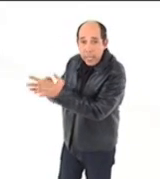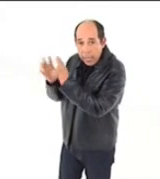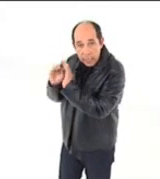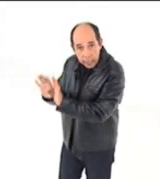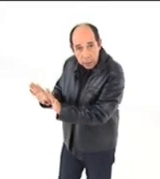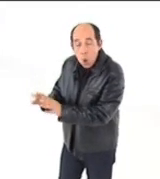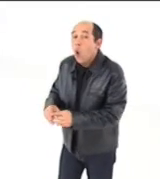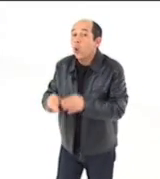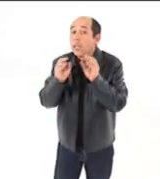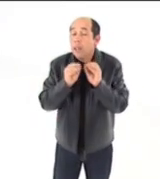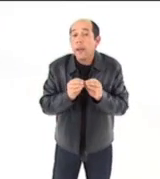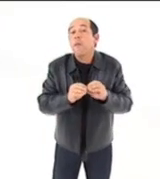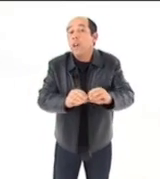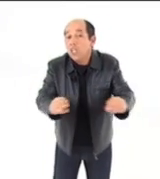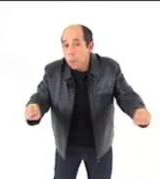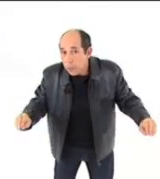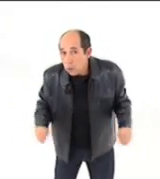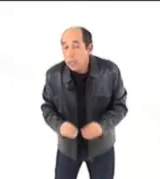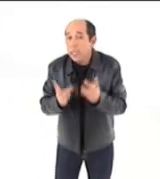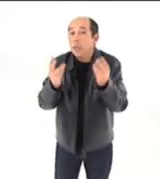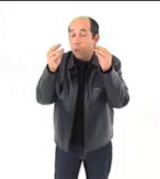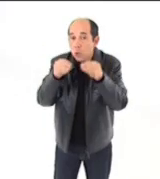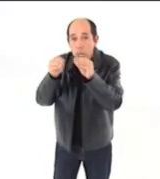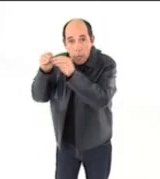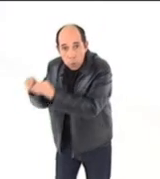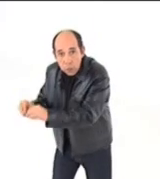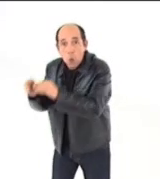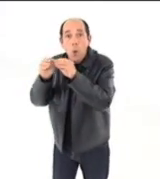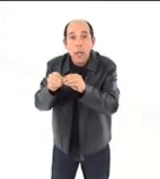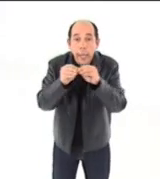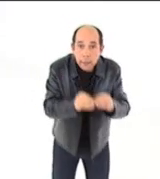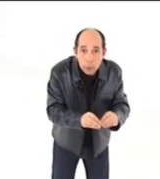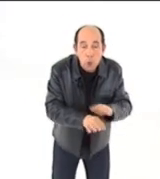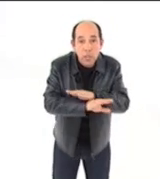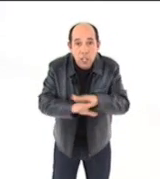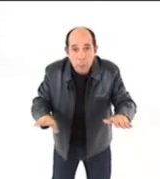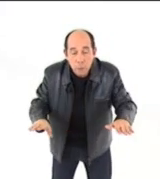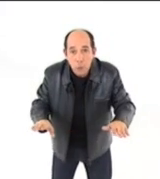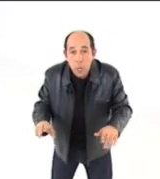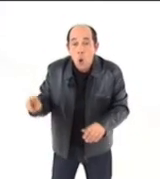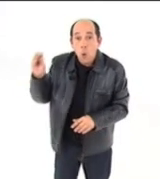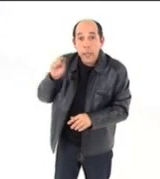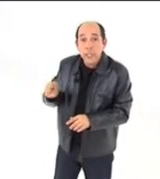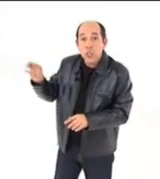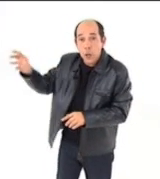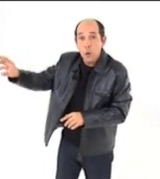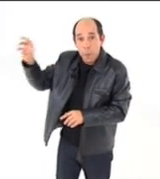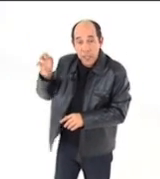غير خسرات وديك الدار راه ما فيهاش لا بريز دو تير، يعني ما دفنوش لا وتد ولا خيط ديال الضوء حتى حاجه ما مدفونه، ولكن شراو البريز من